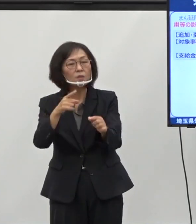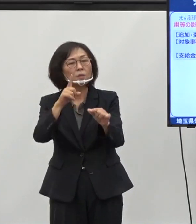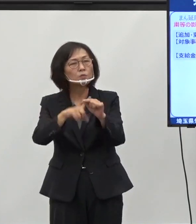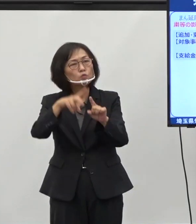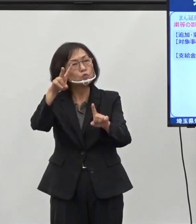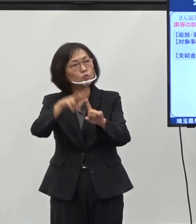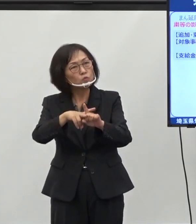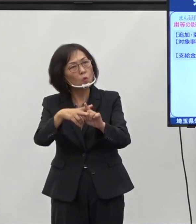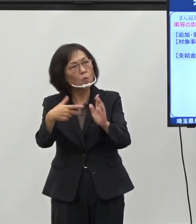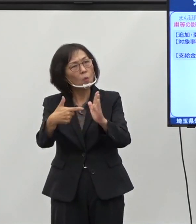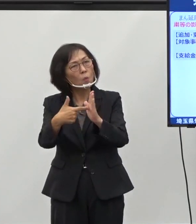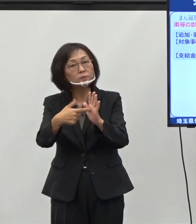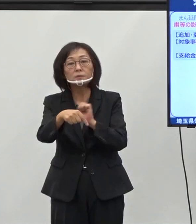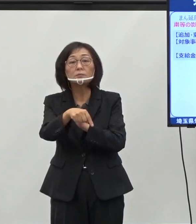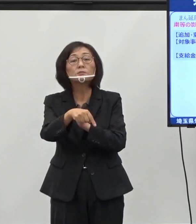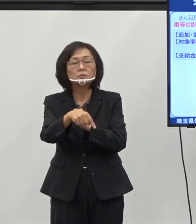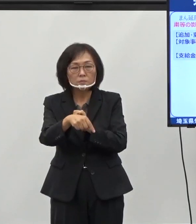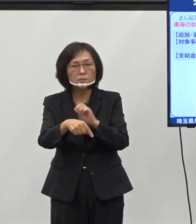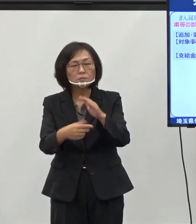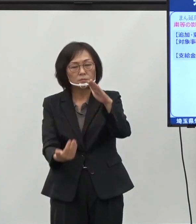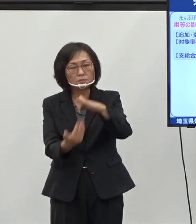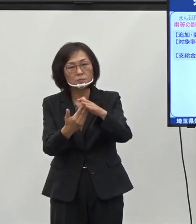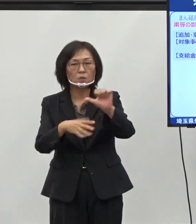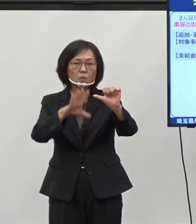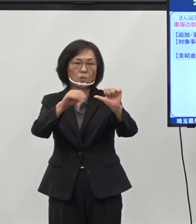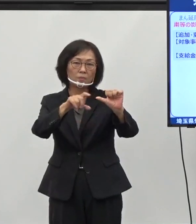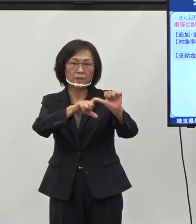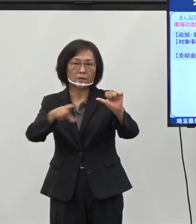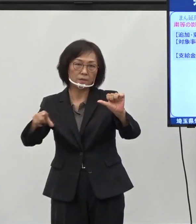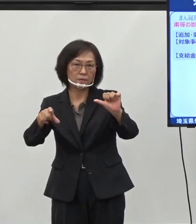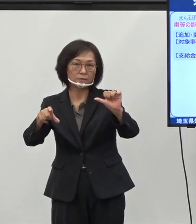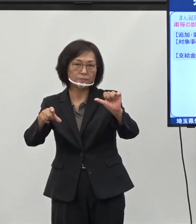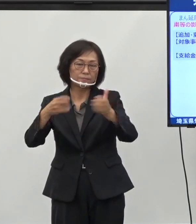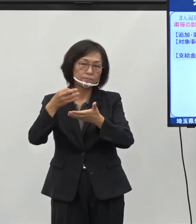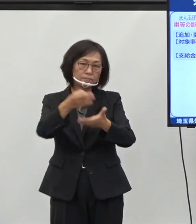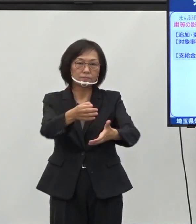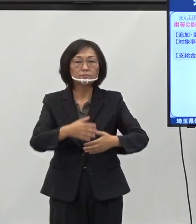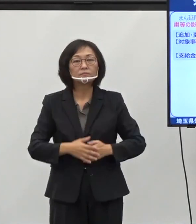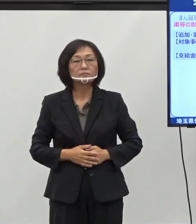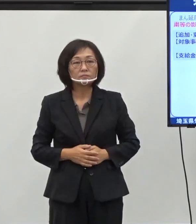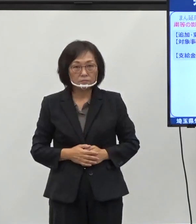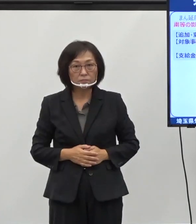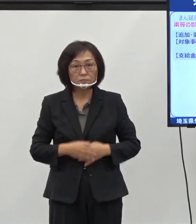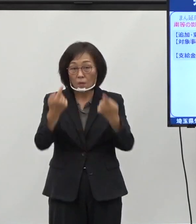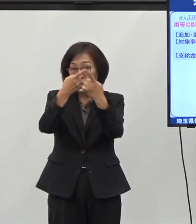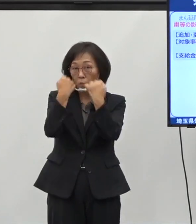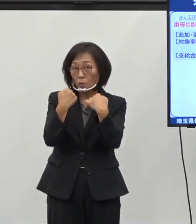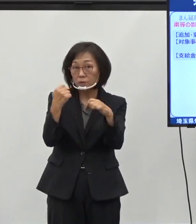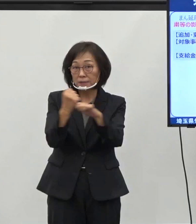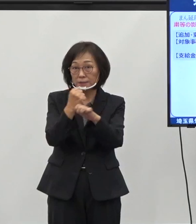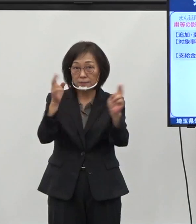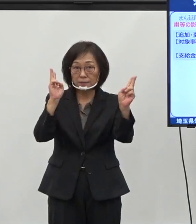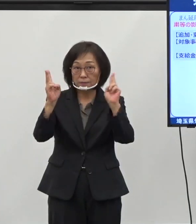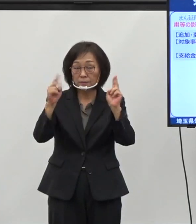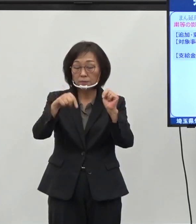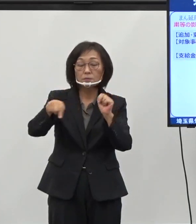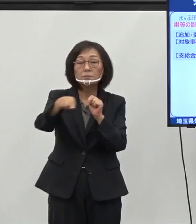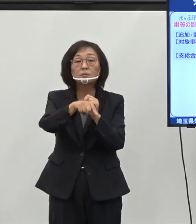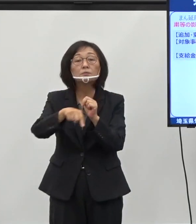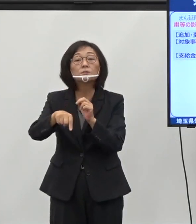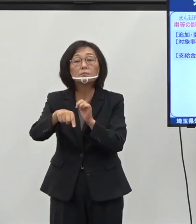については5万円を上限に支給するものであります。なお、個人事業者の場合にはこ